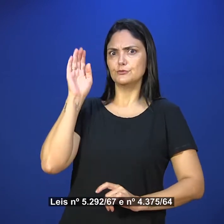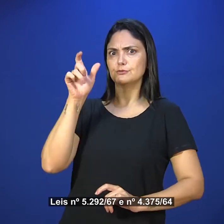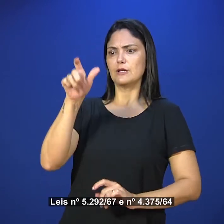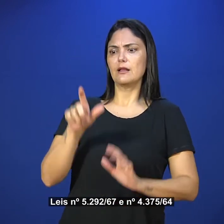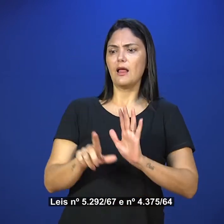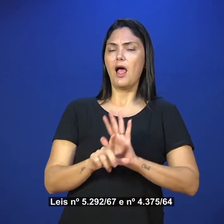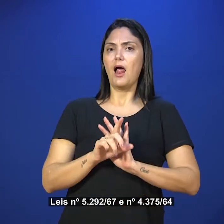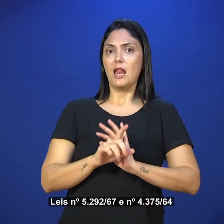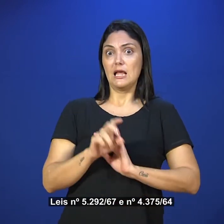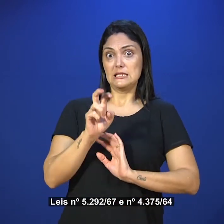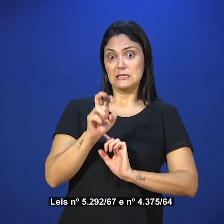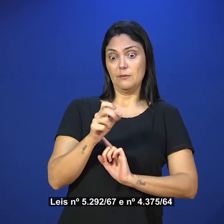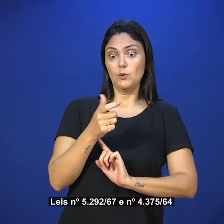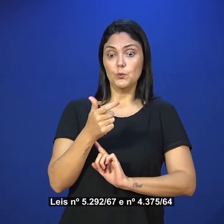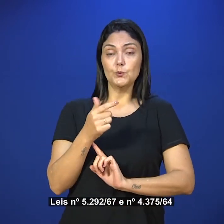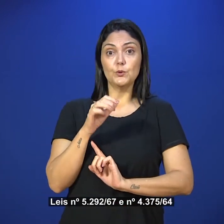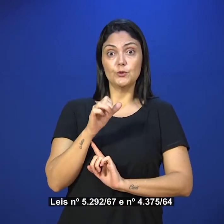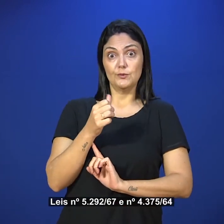número